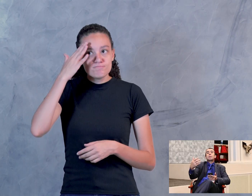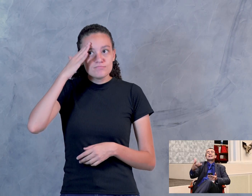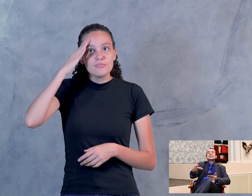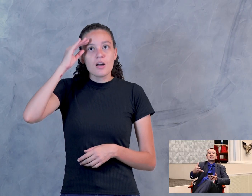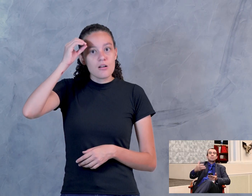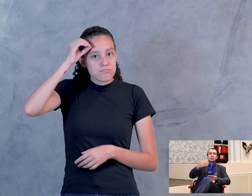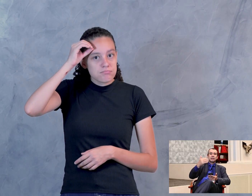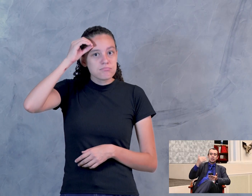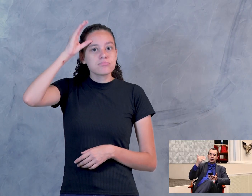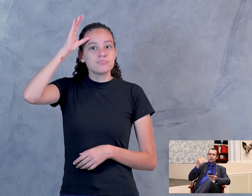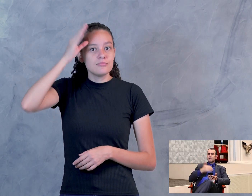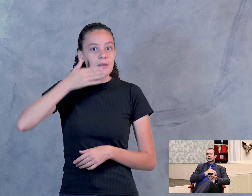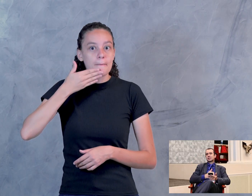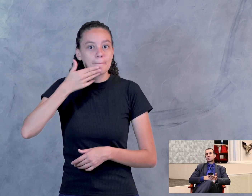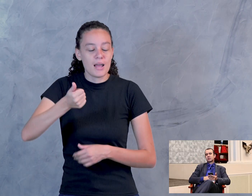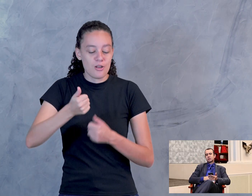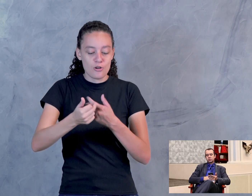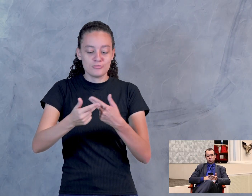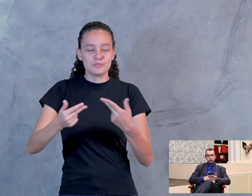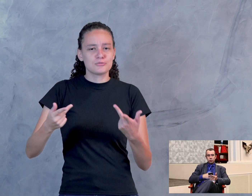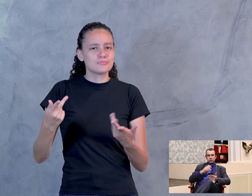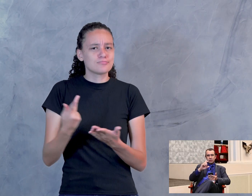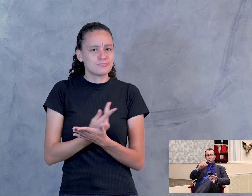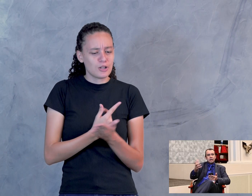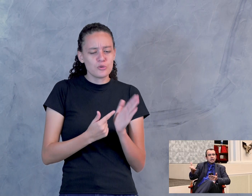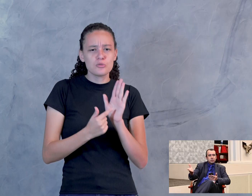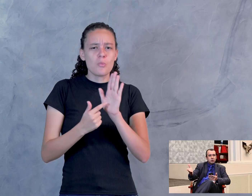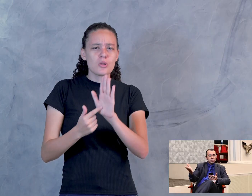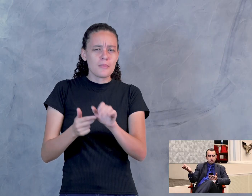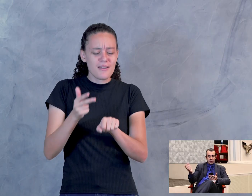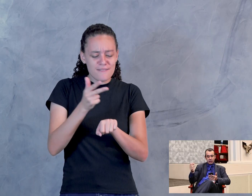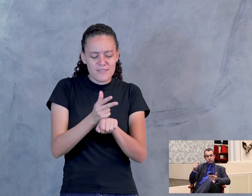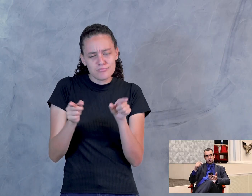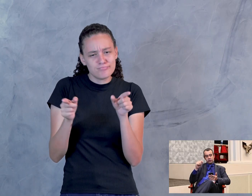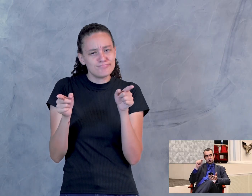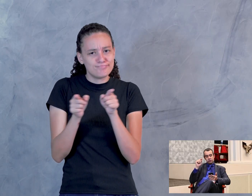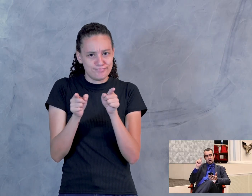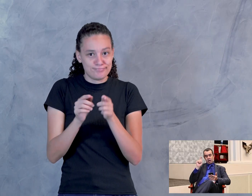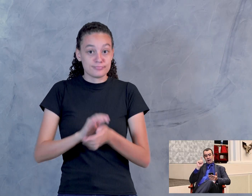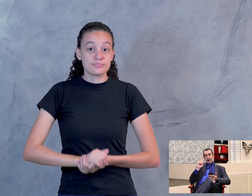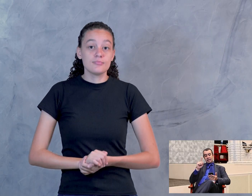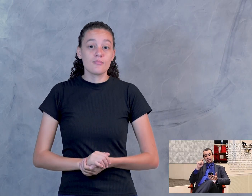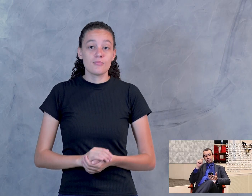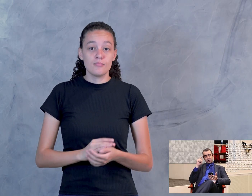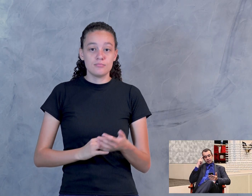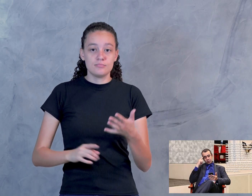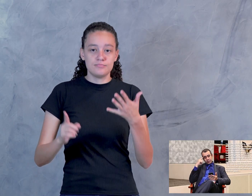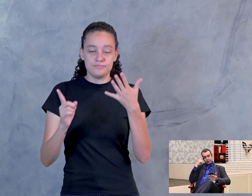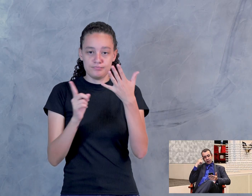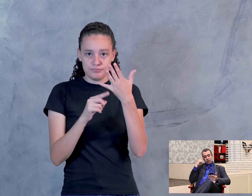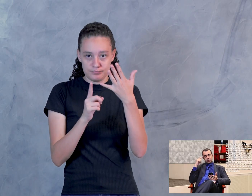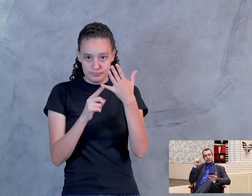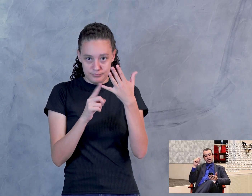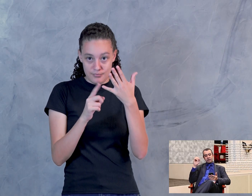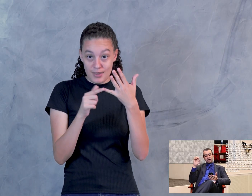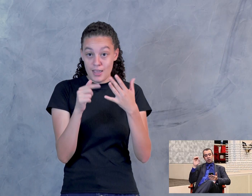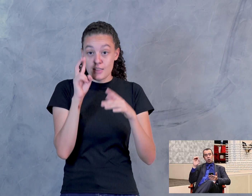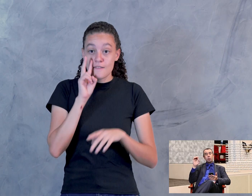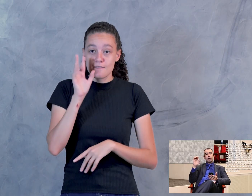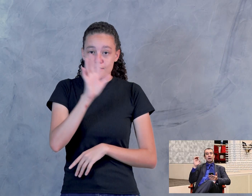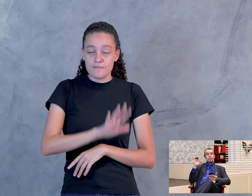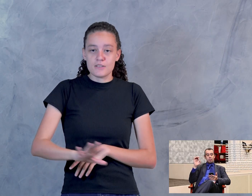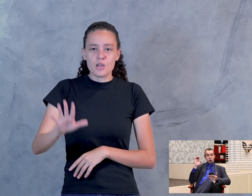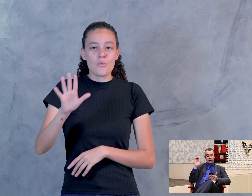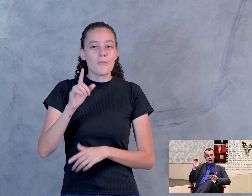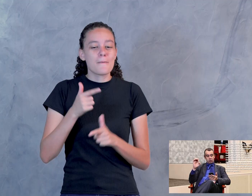visão muito mais ampla dessas coisas que eu estou te mostrando aqui nos nossos pequenos vídeos. A quinta visão tinha a ver